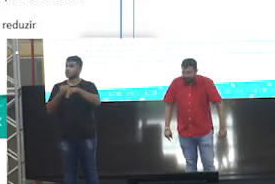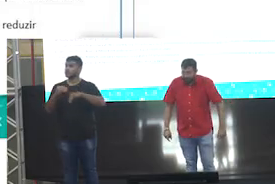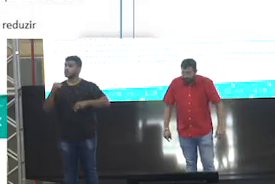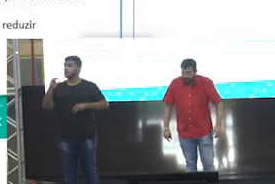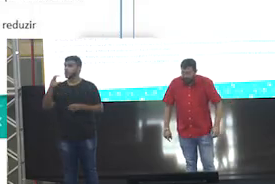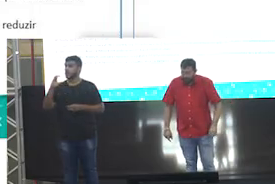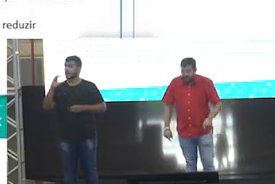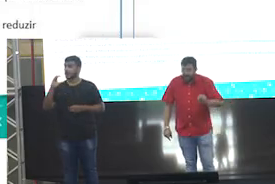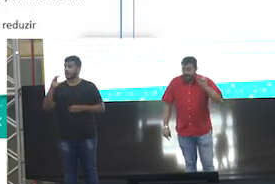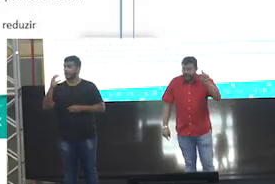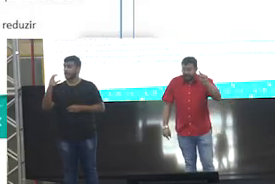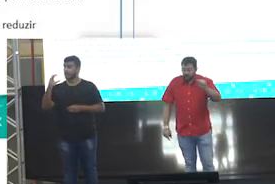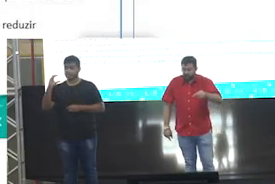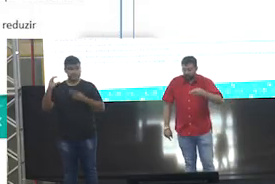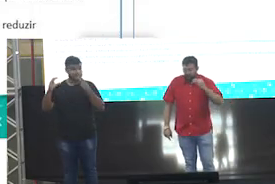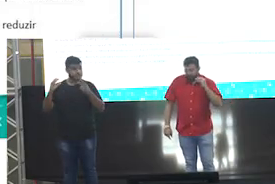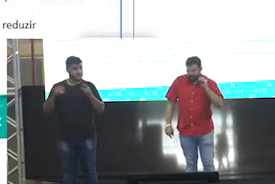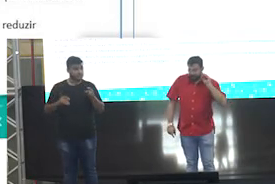um ácido.